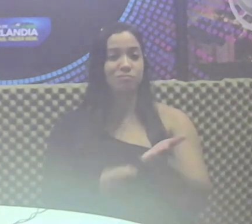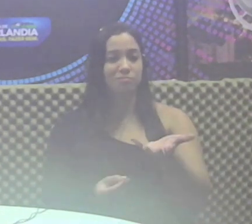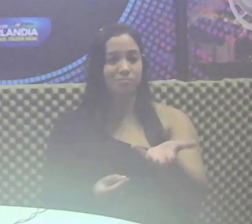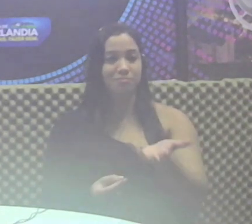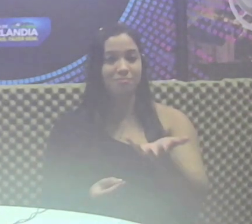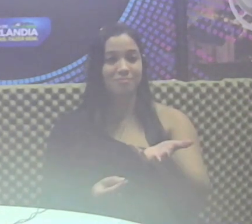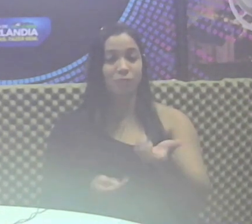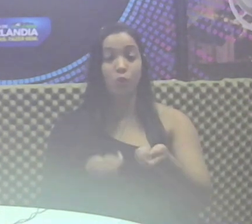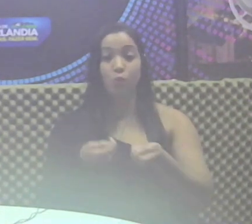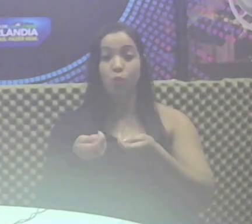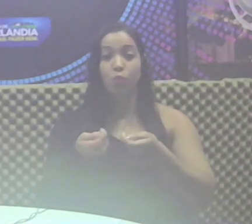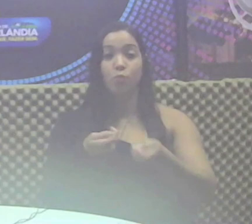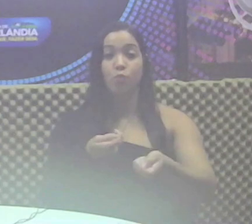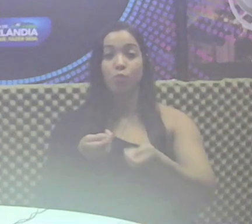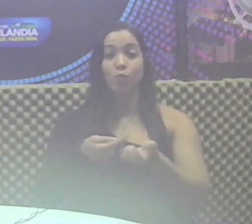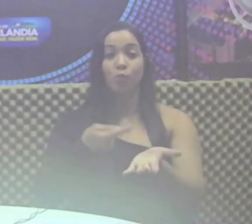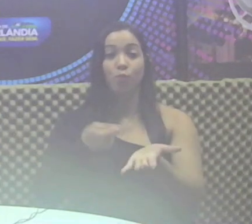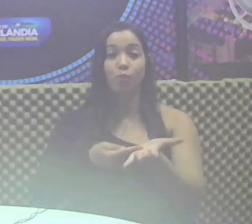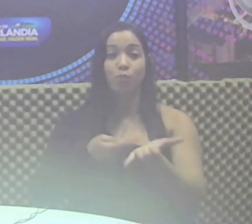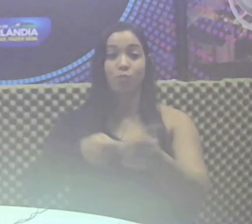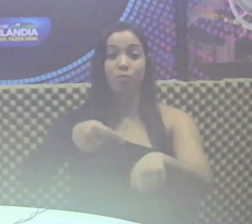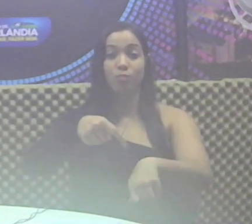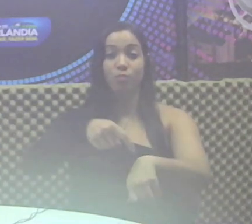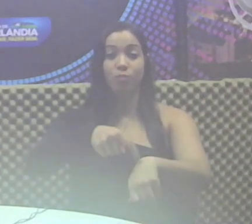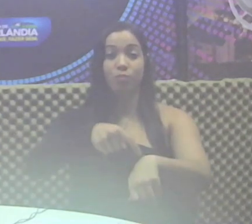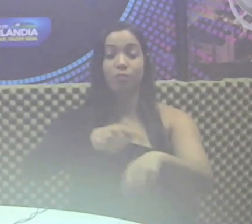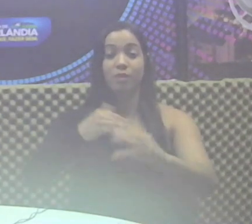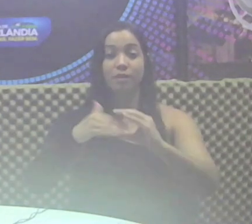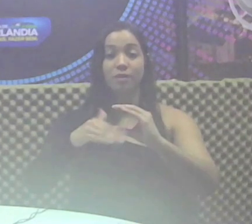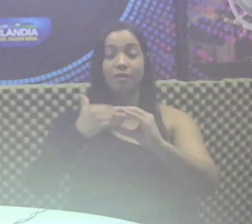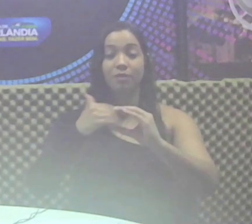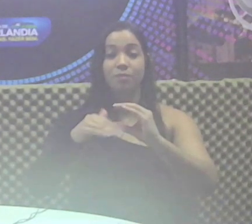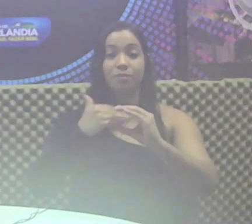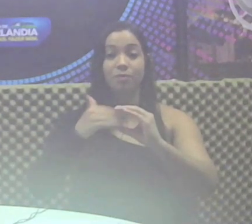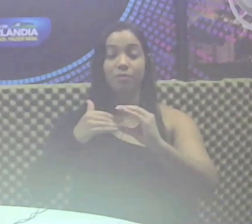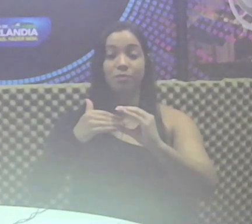os comerciantes devem agendar horário por meio do e-mail